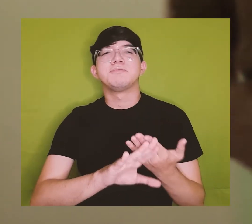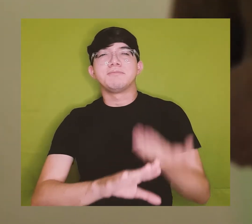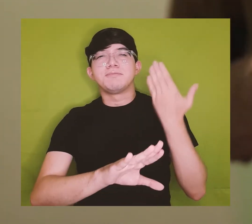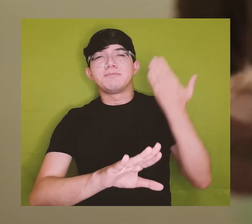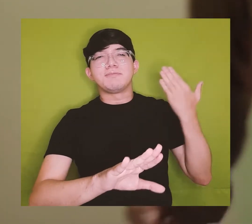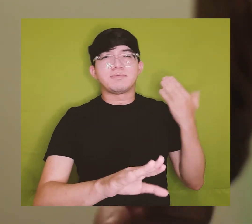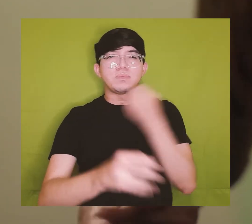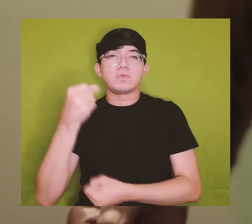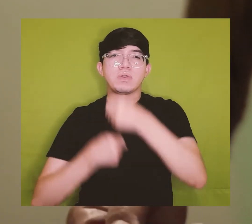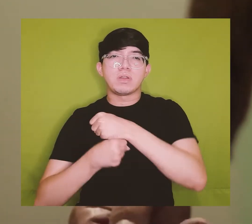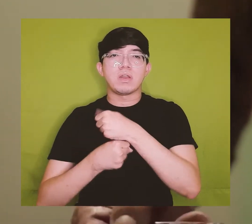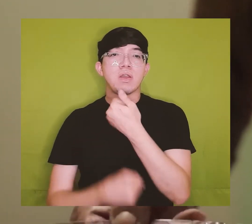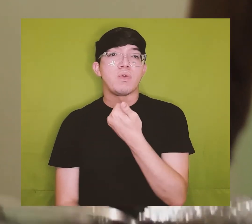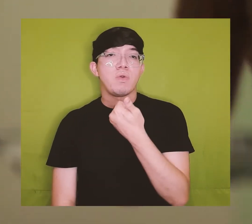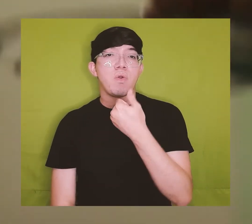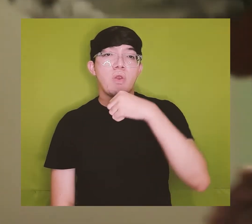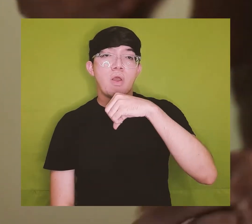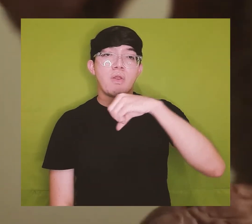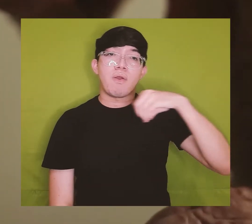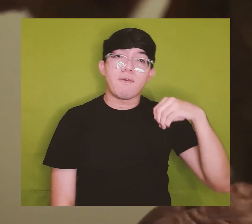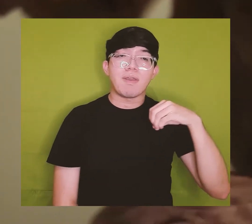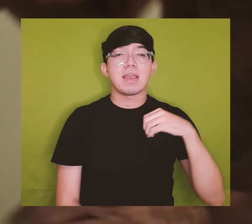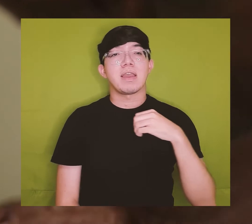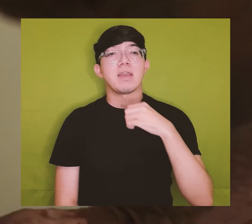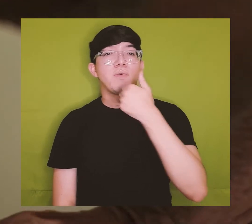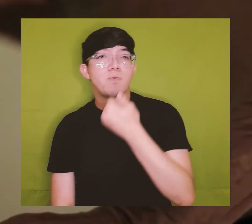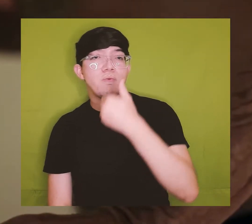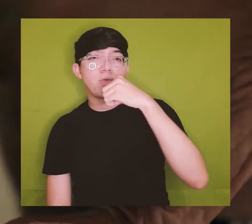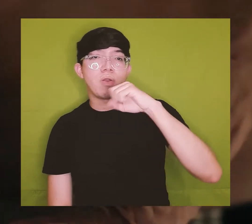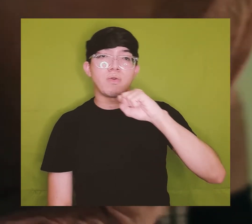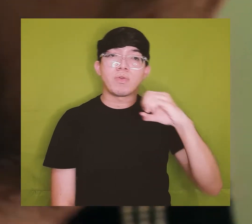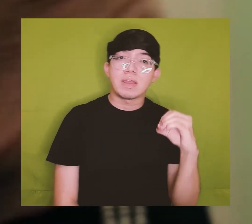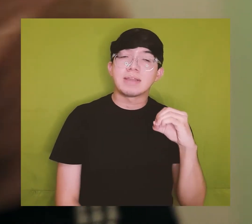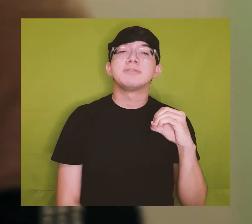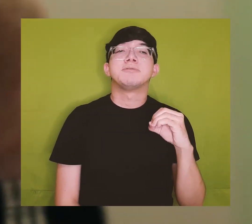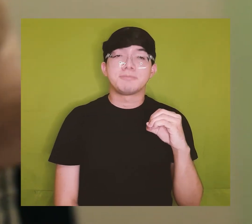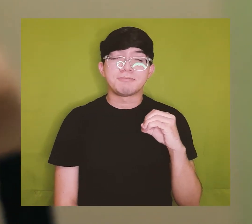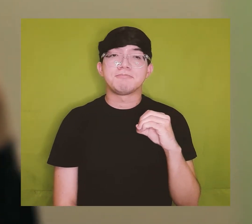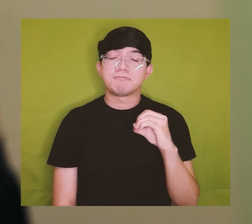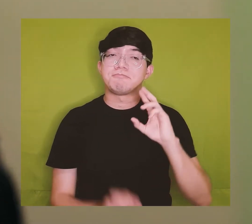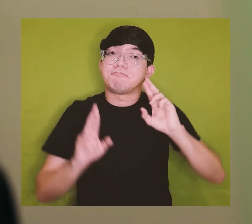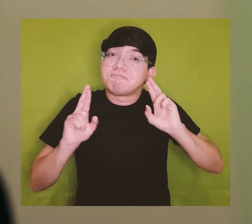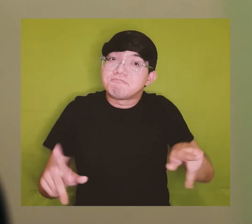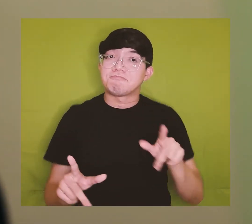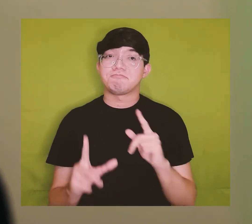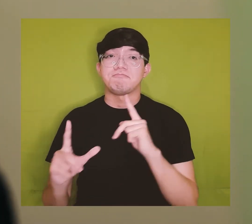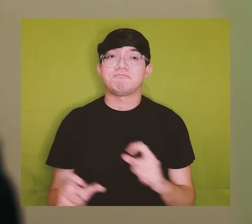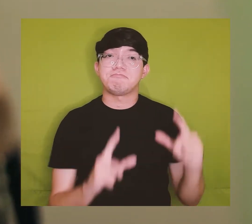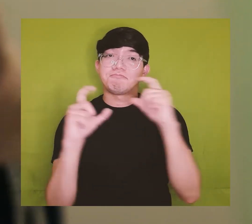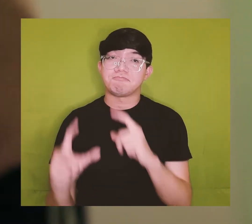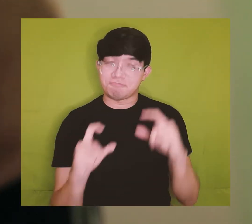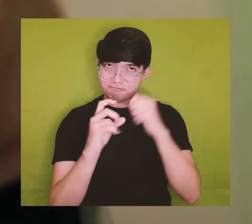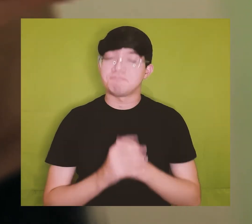80 e 90, no qual não era possível fazer imagens de ambientes externos ao centro, né? Eu trabalho com